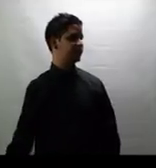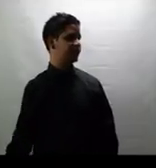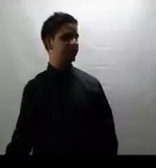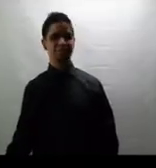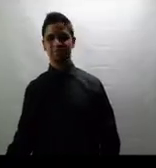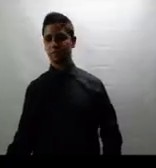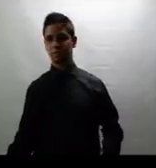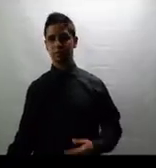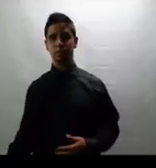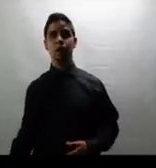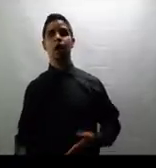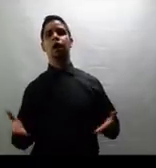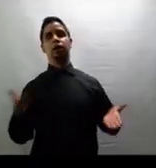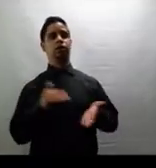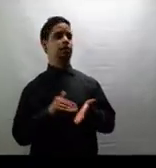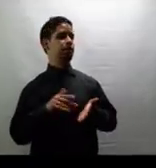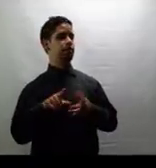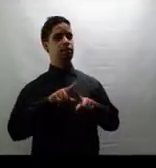pero aquí